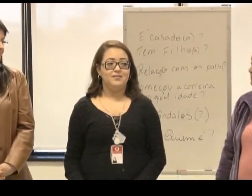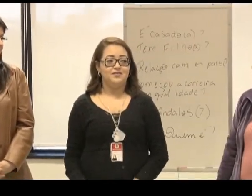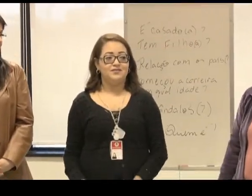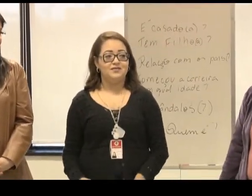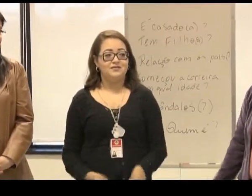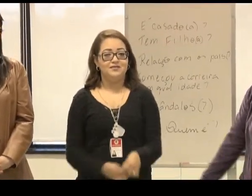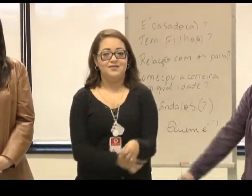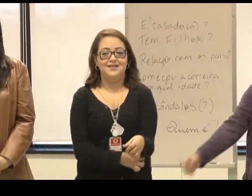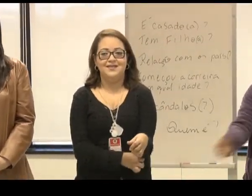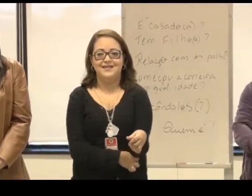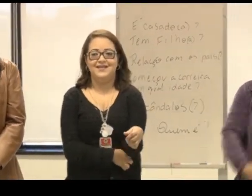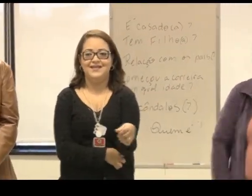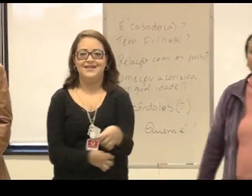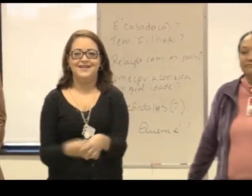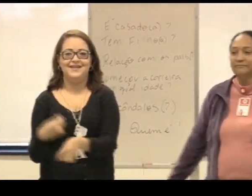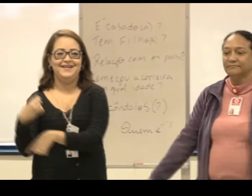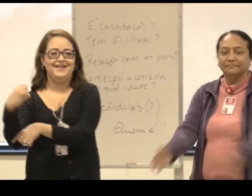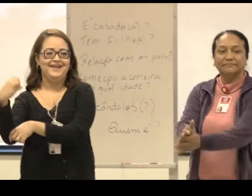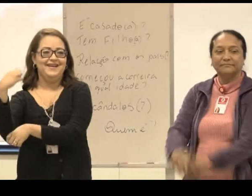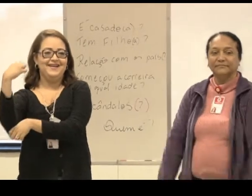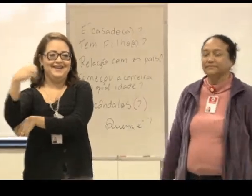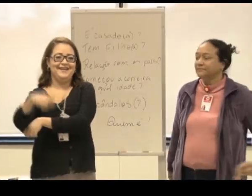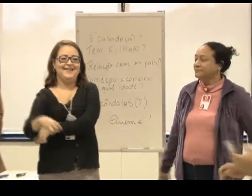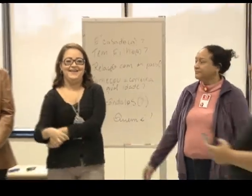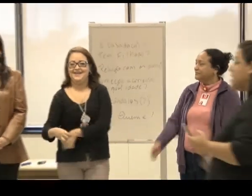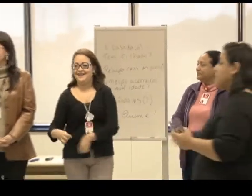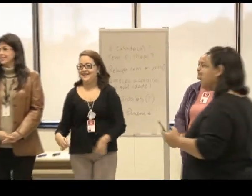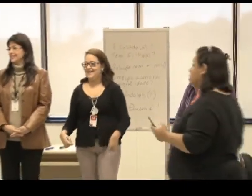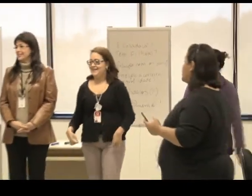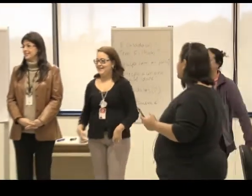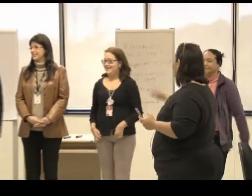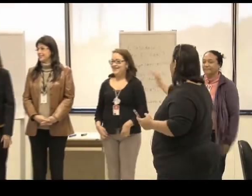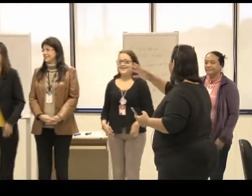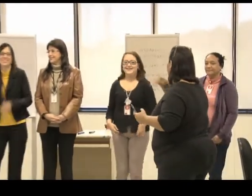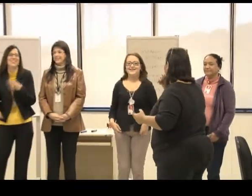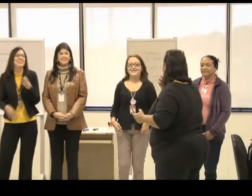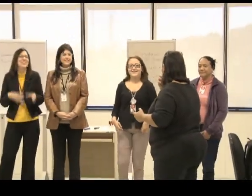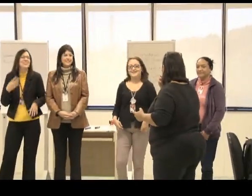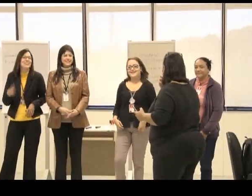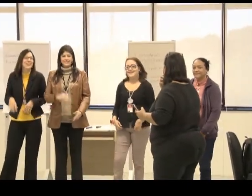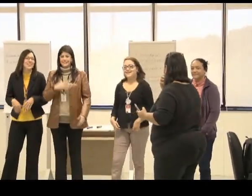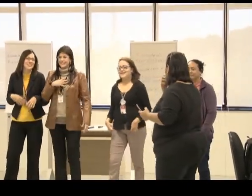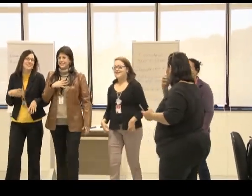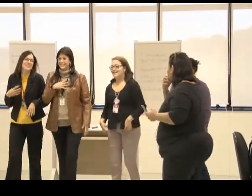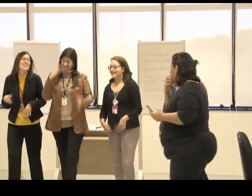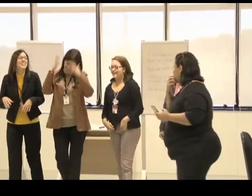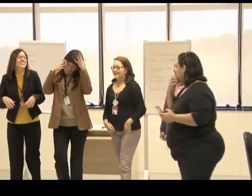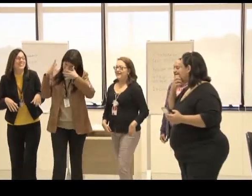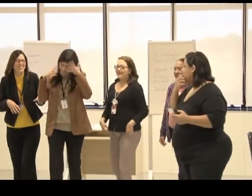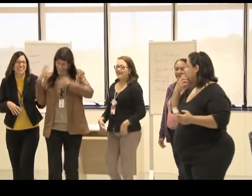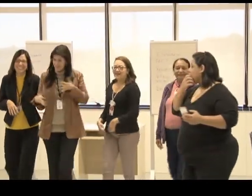Ok? Escrevem o nome. Pode sentar todo mundo, então.